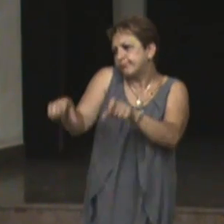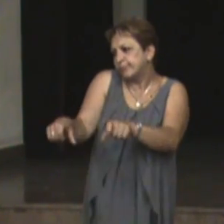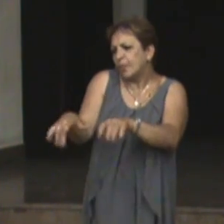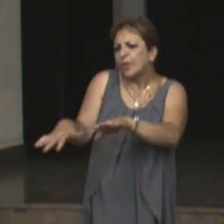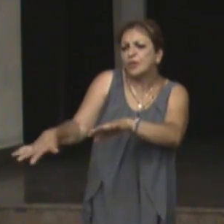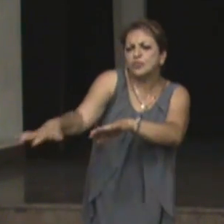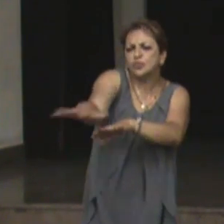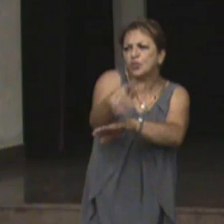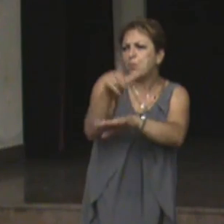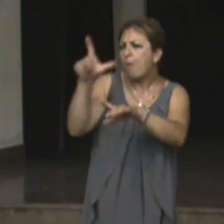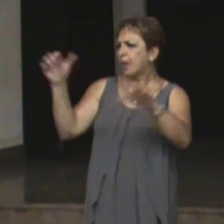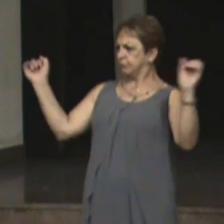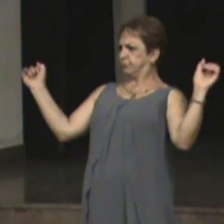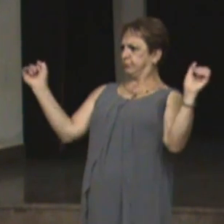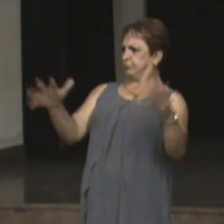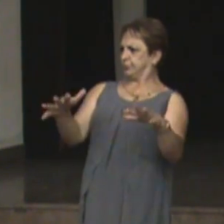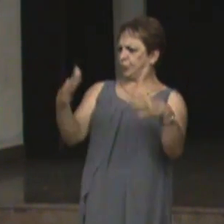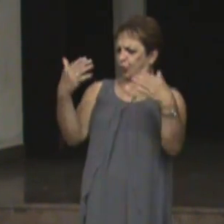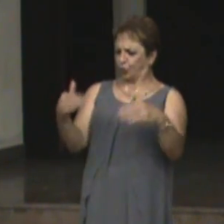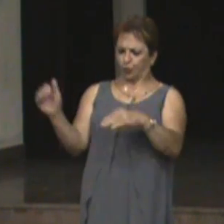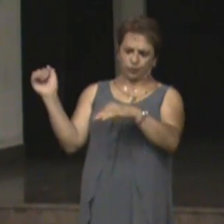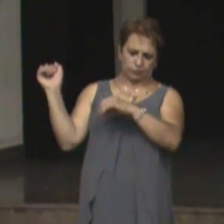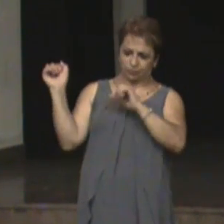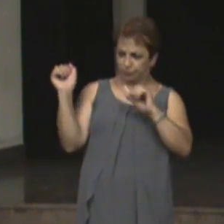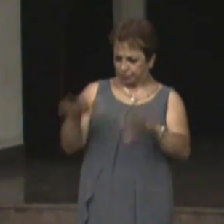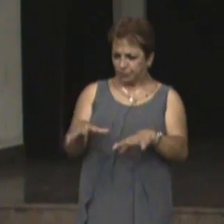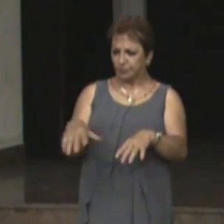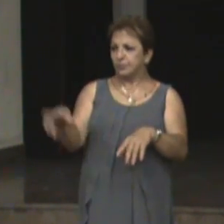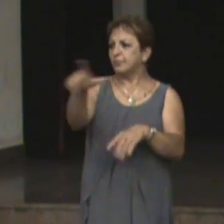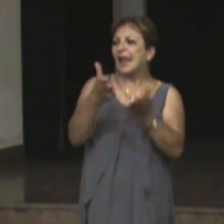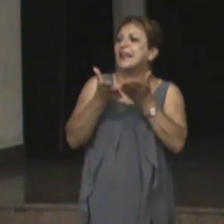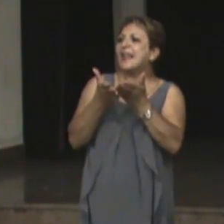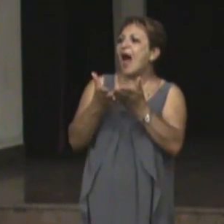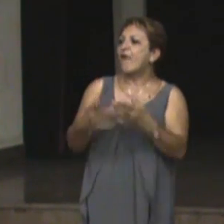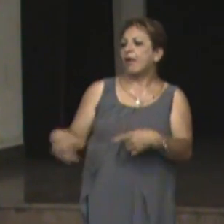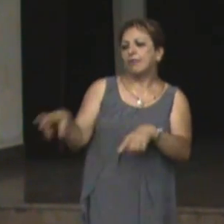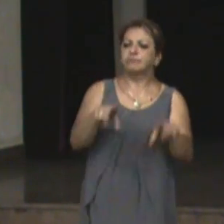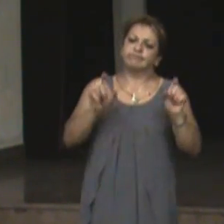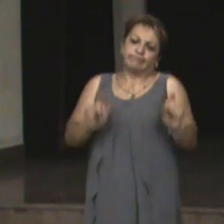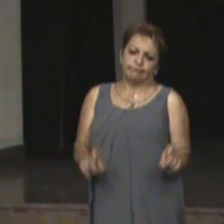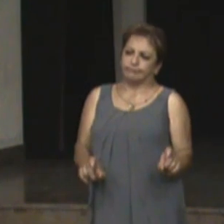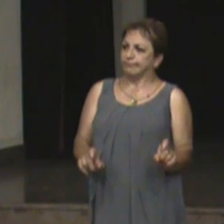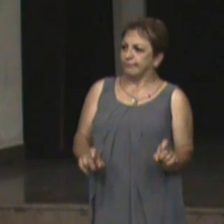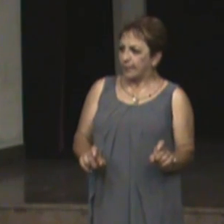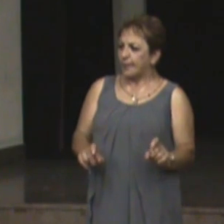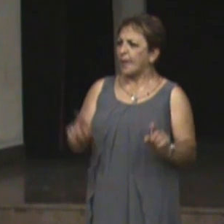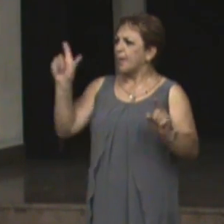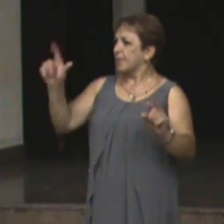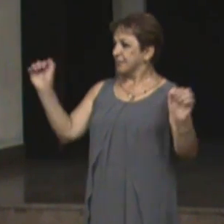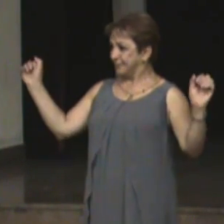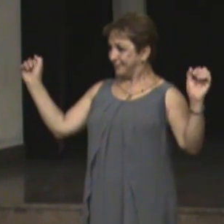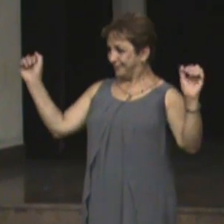այնպիսի մեծ բազմություն հավաքվեց, որ նա նավակ մտավ և նստեց այնտեղ։ Իսկ ամբողջ